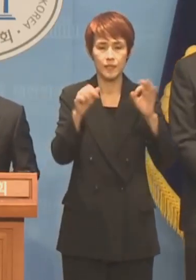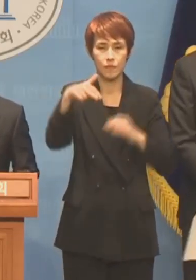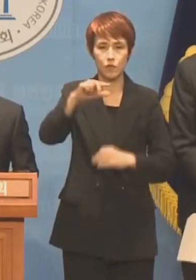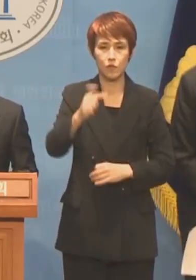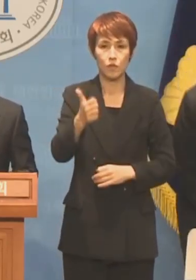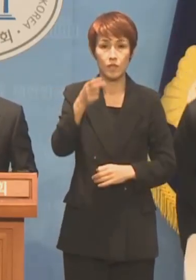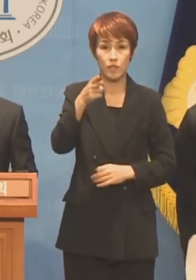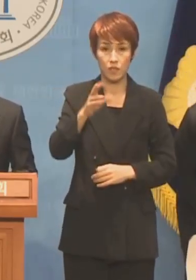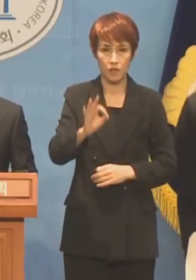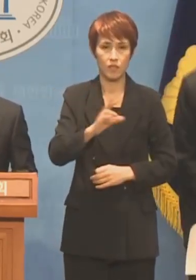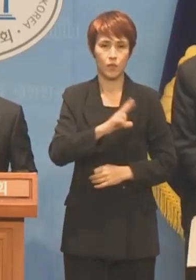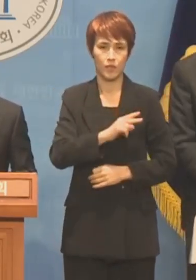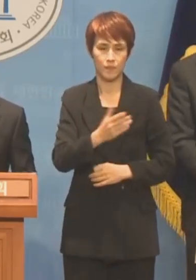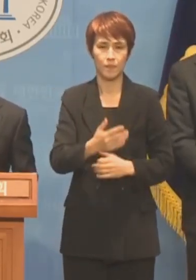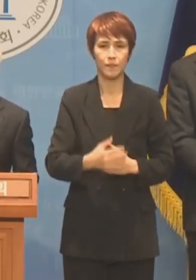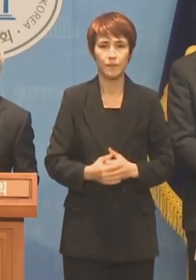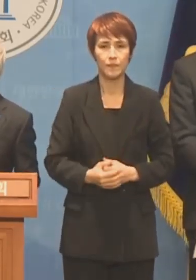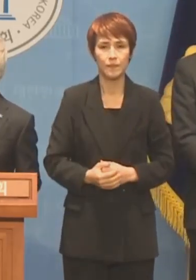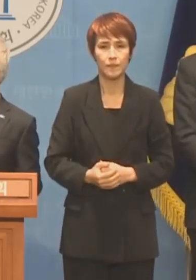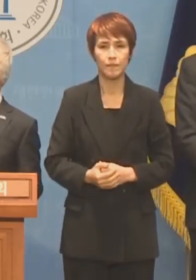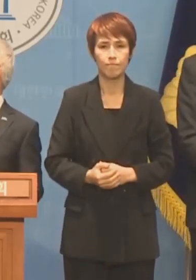김준영 의원님 오셨습니다.